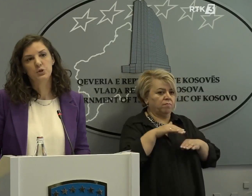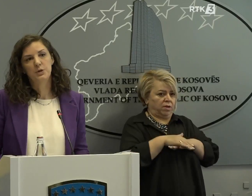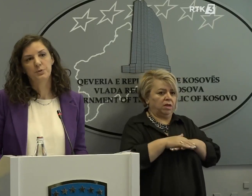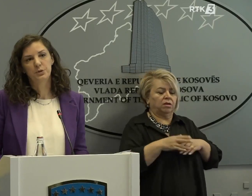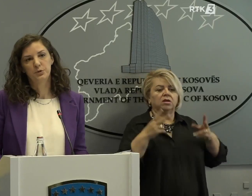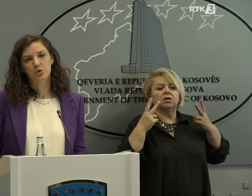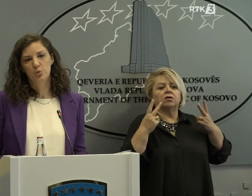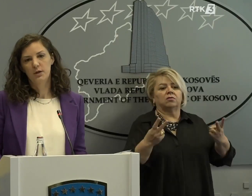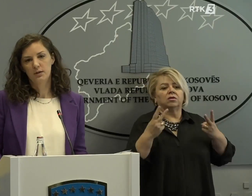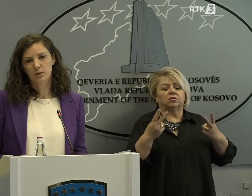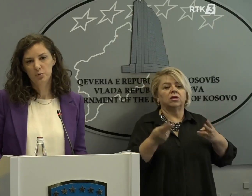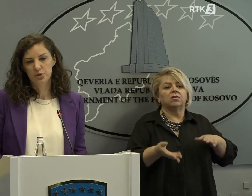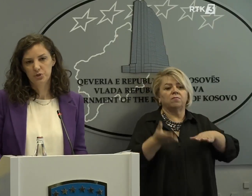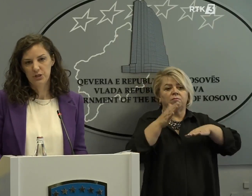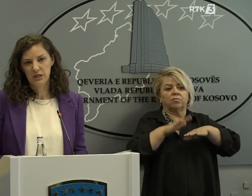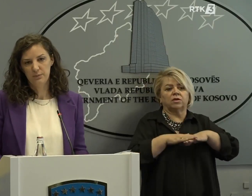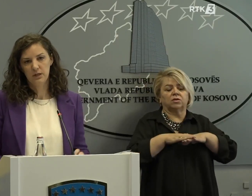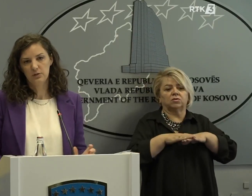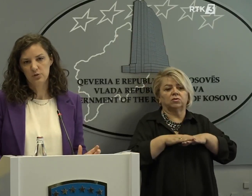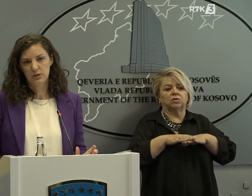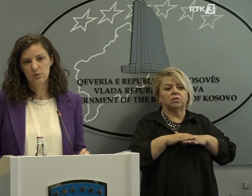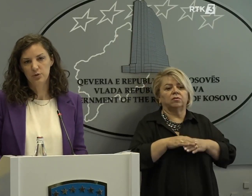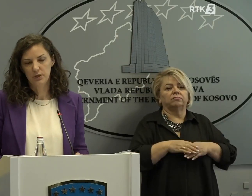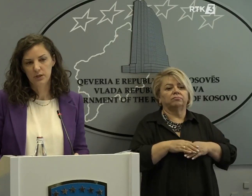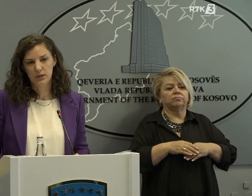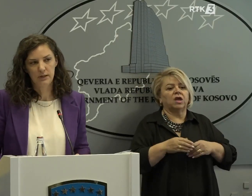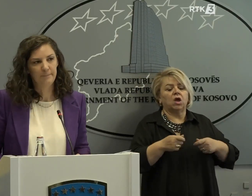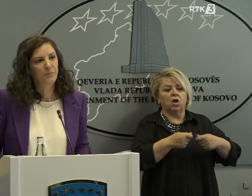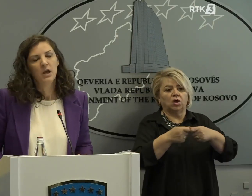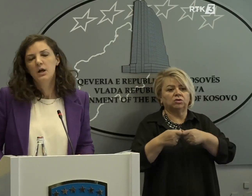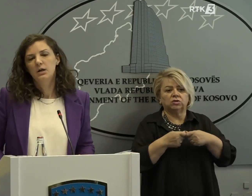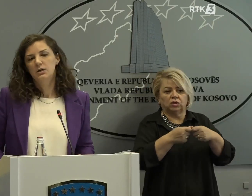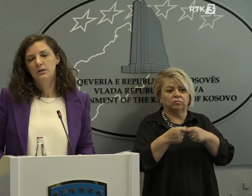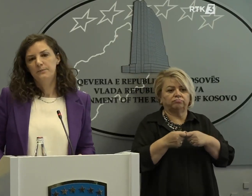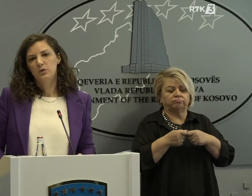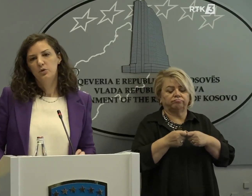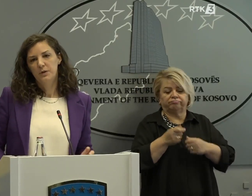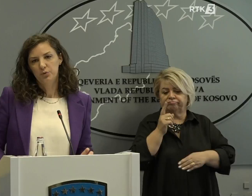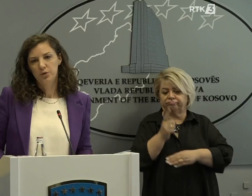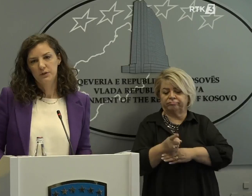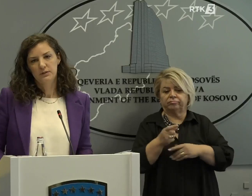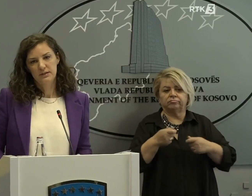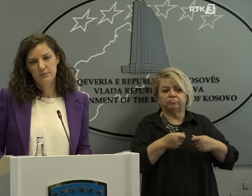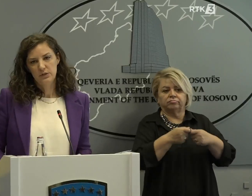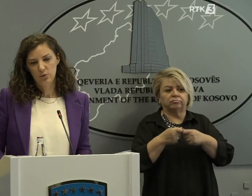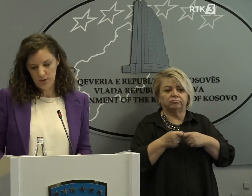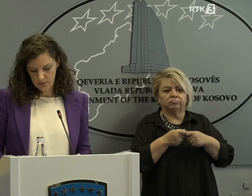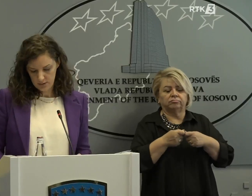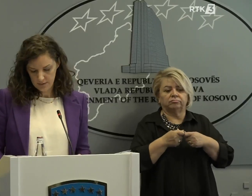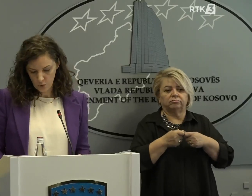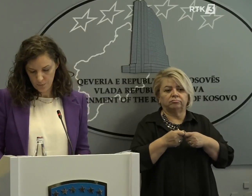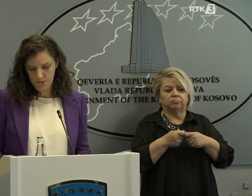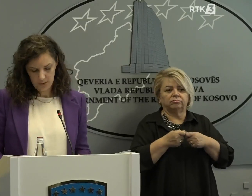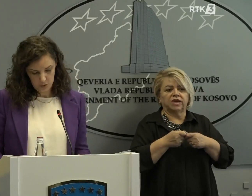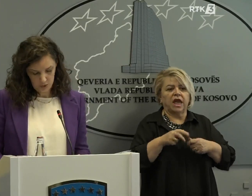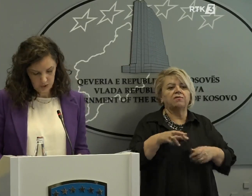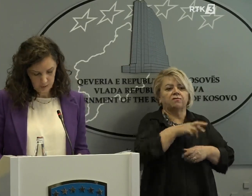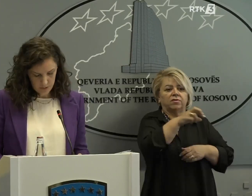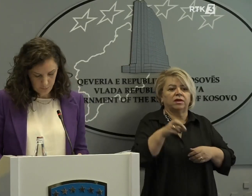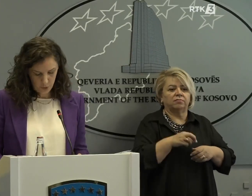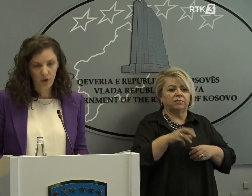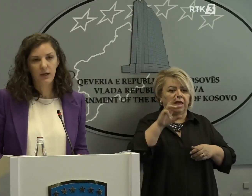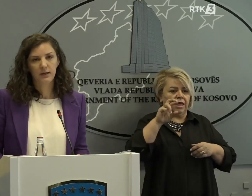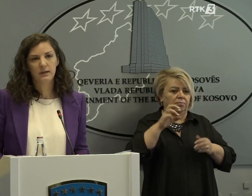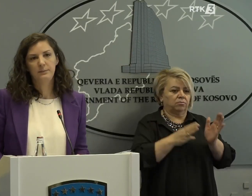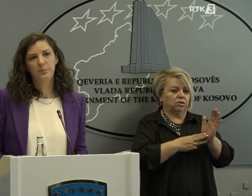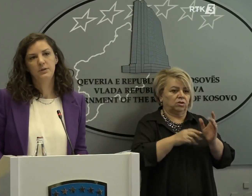të rëndësishme për të plotësuar edhe kushtet që i kemi nga asociacioni i operatorëve të transmisionit të Evropës ENTSO-I,